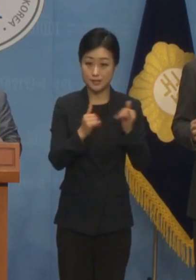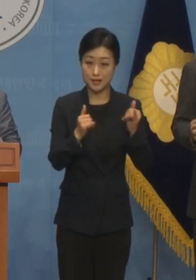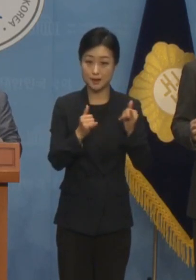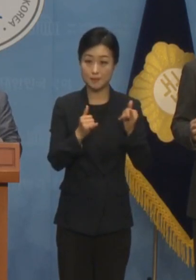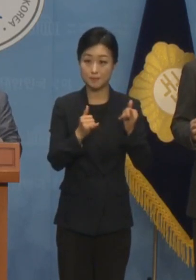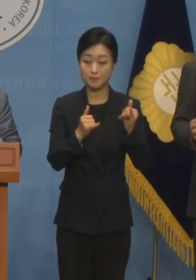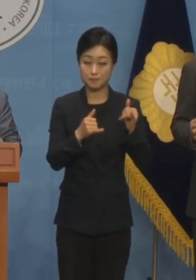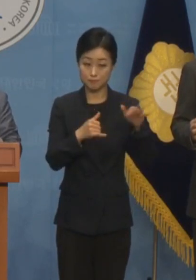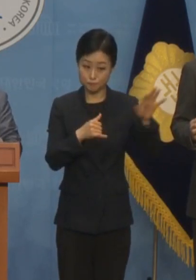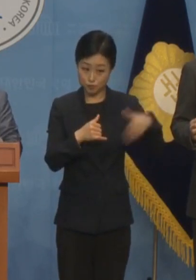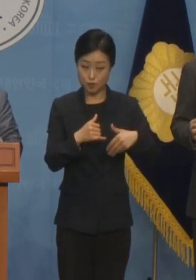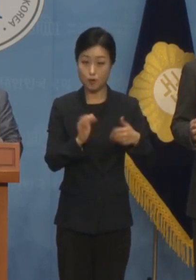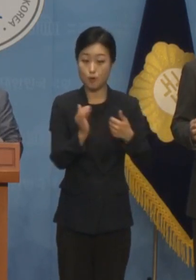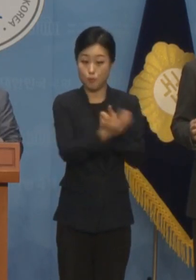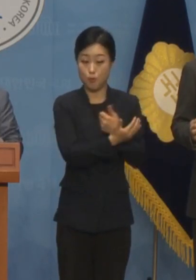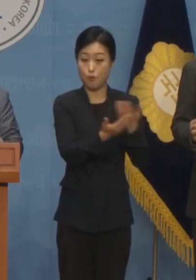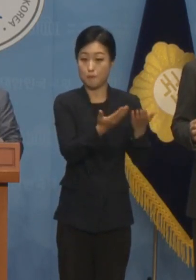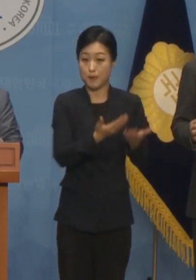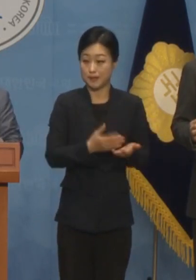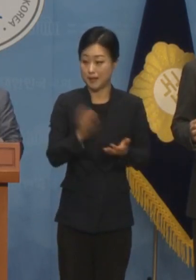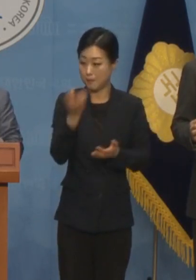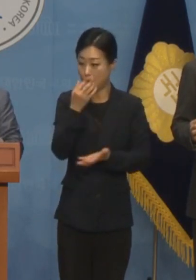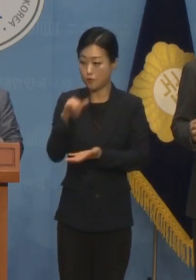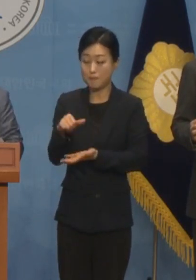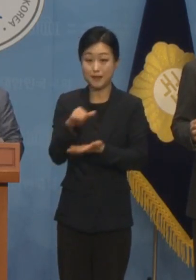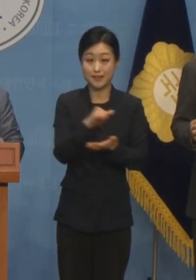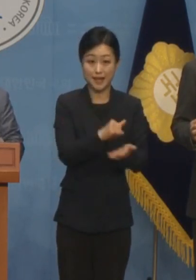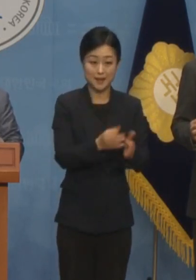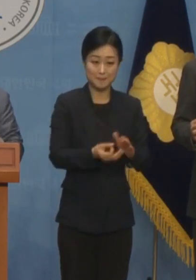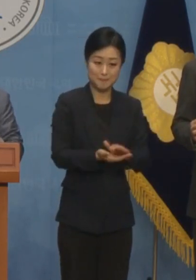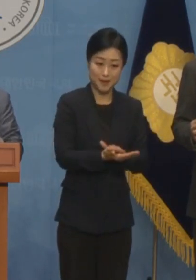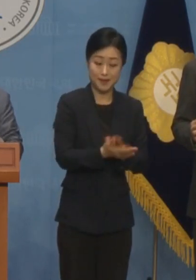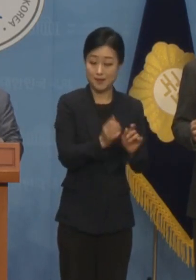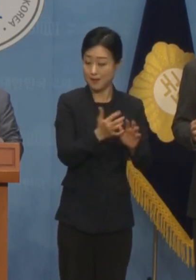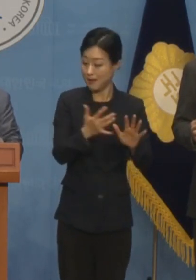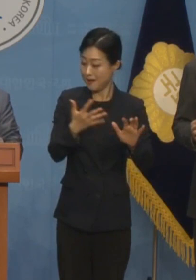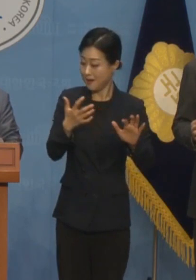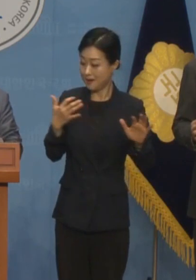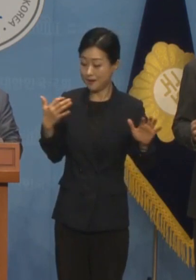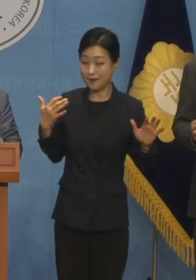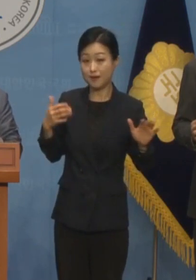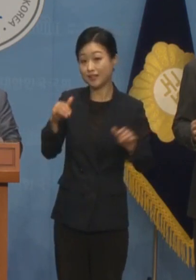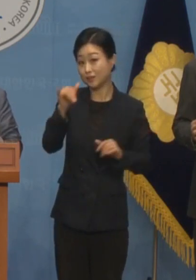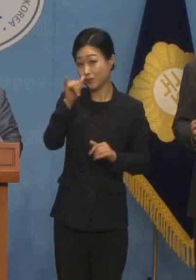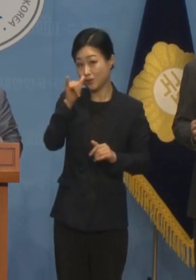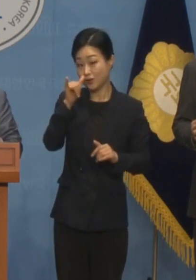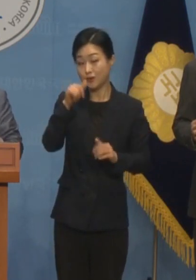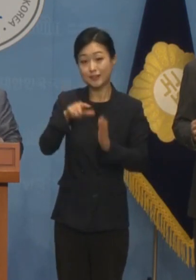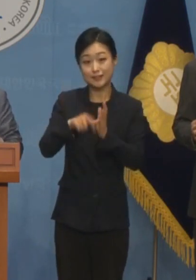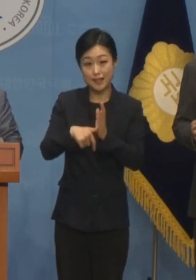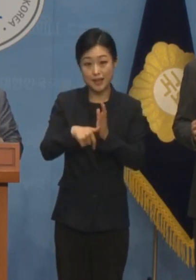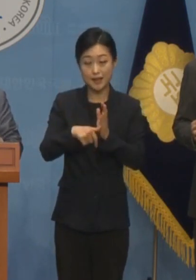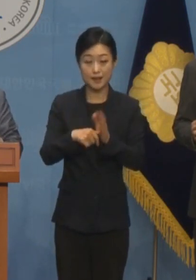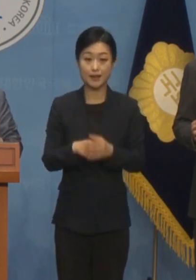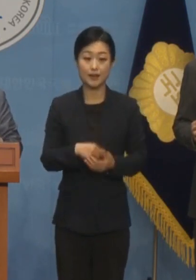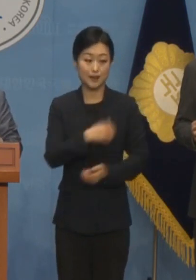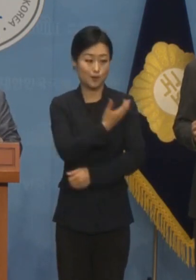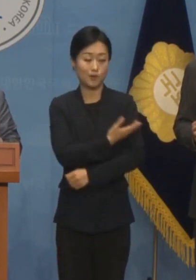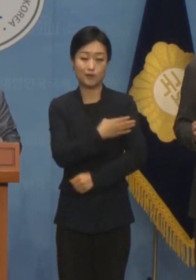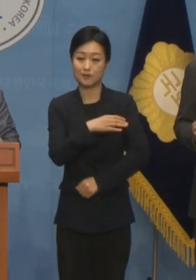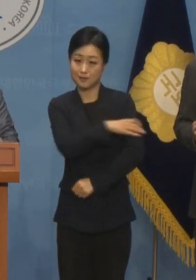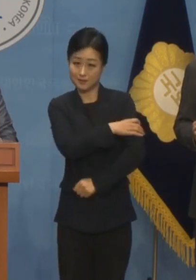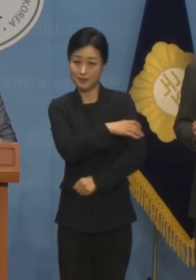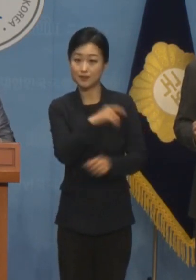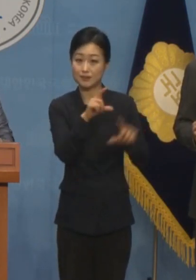경호를 시키면서 명품을 받아 챙기고 뒤에 또 다른 대기자들이 있었던 상황에서 서슬퍼런 권력을 행사하고